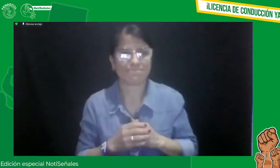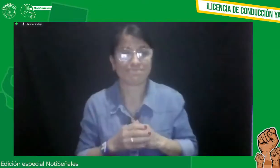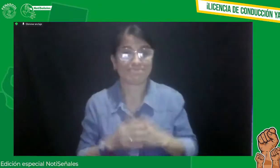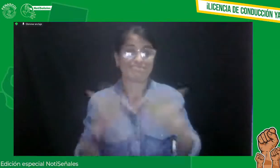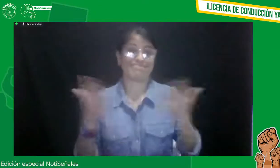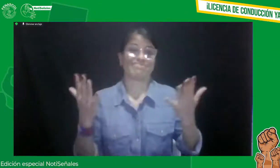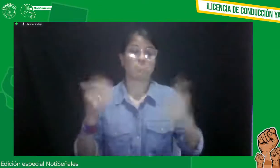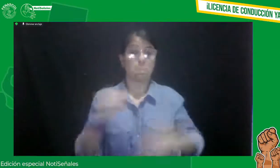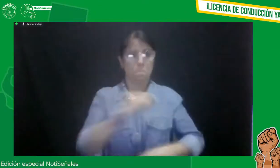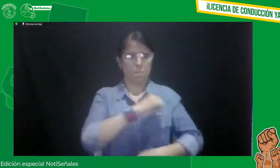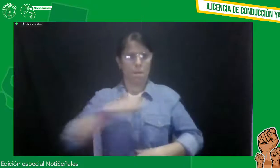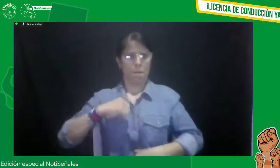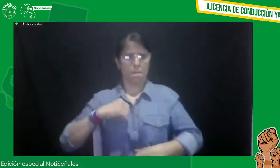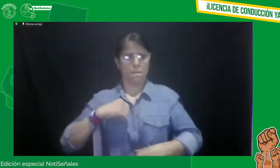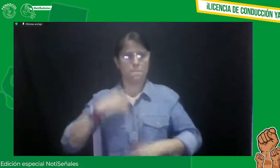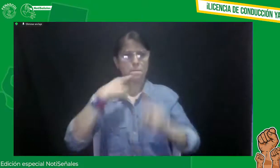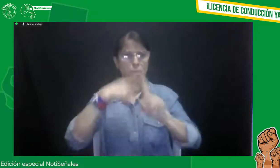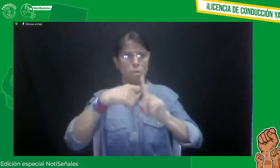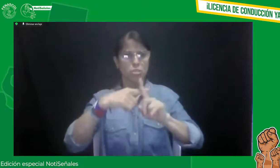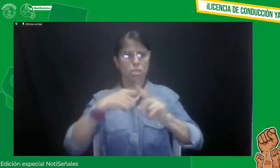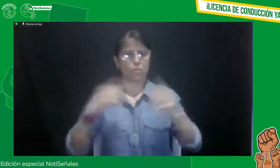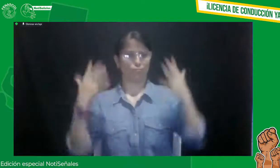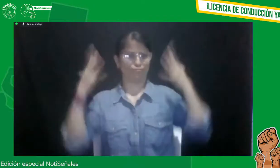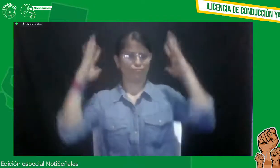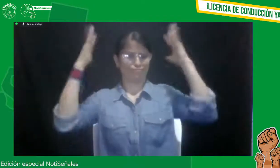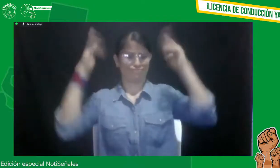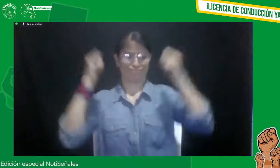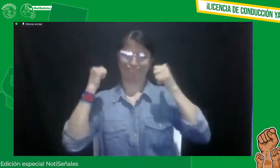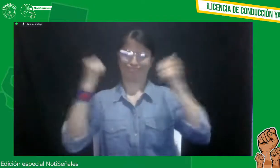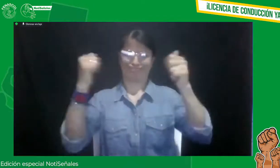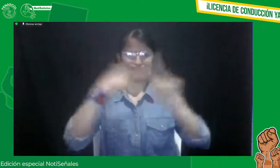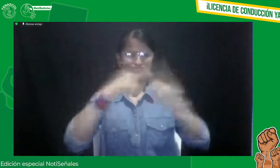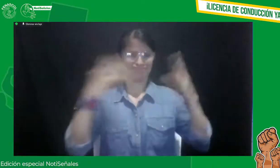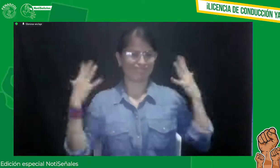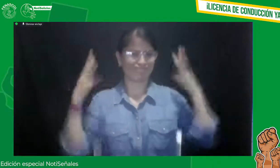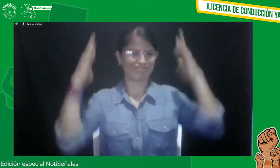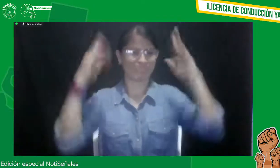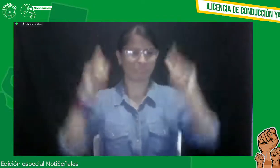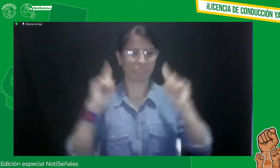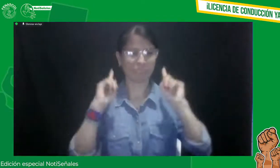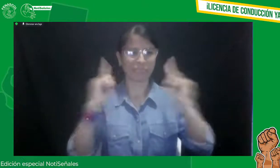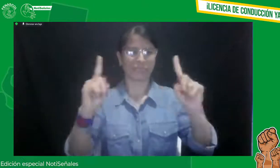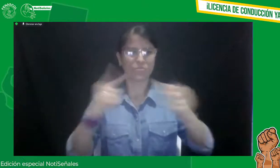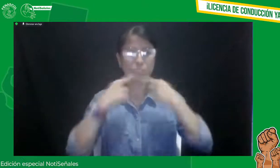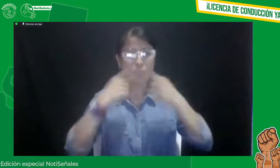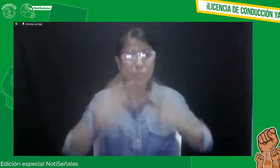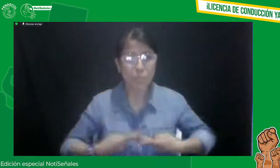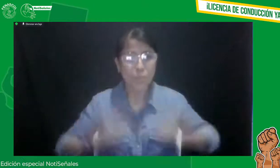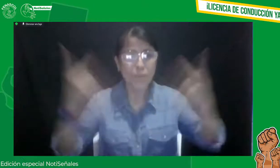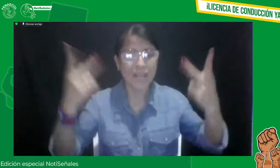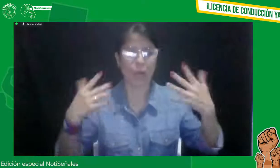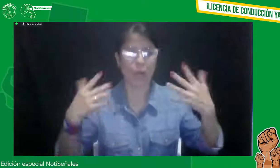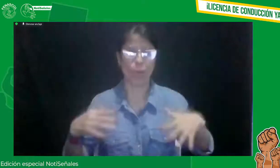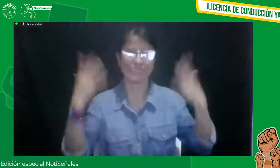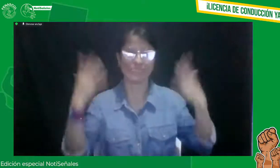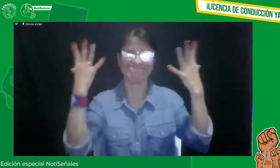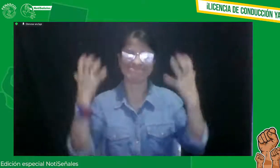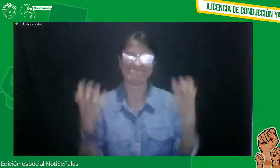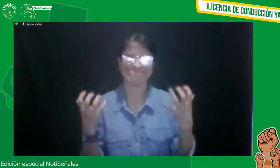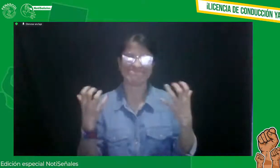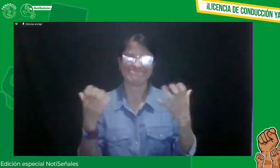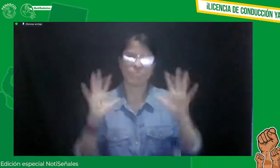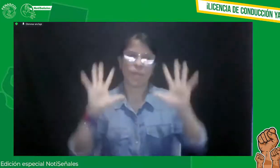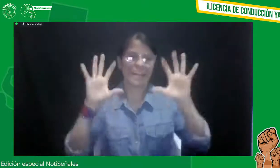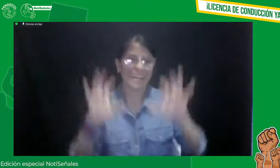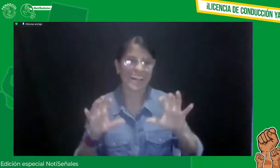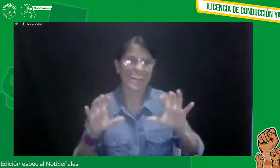allí, quiero precisar unos detalles. Bueno, como he dicho, celebro esta acción positiva frente